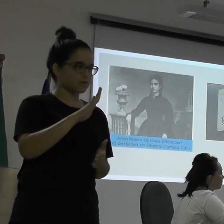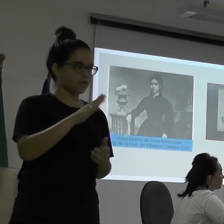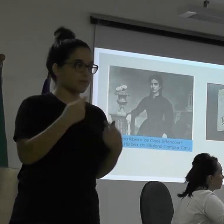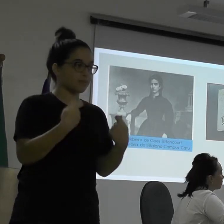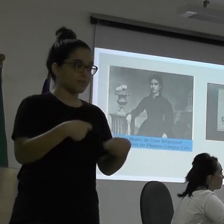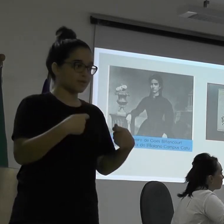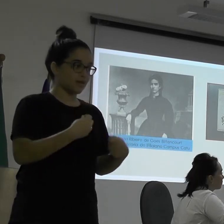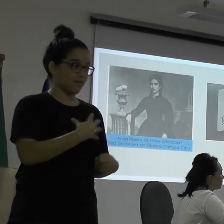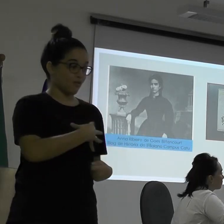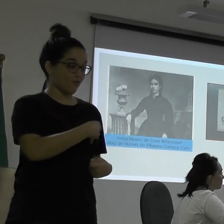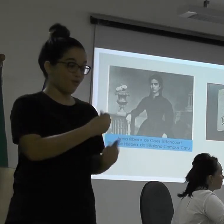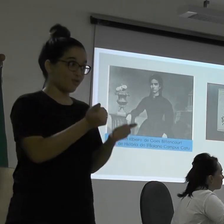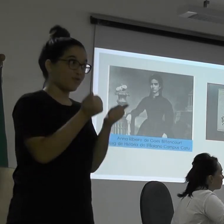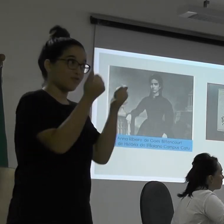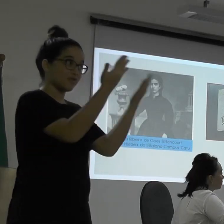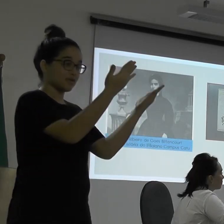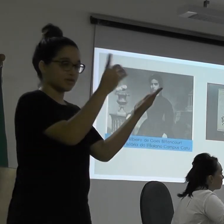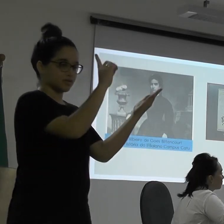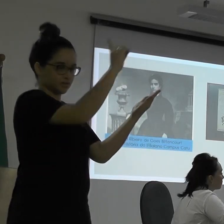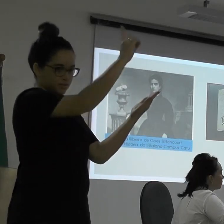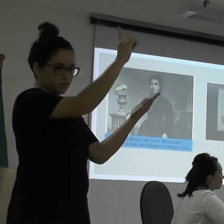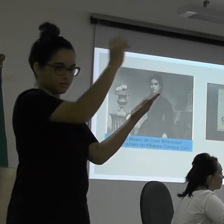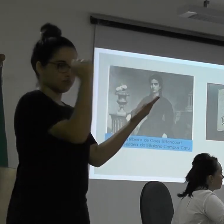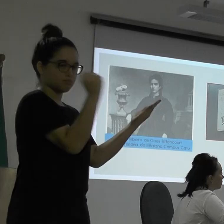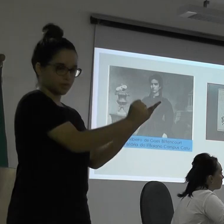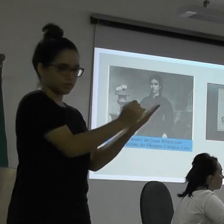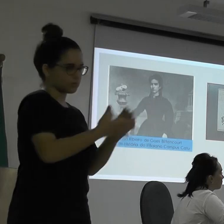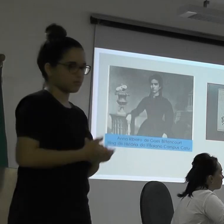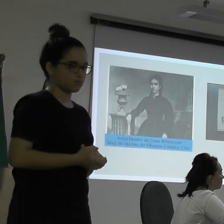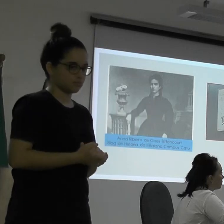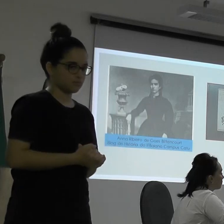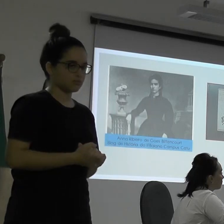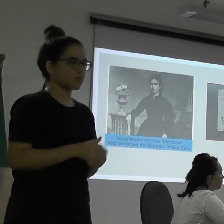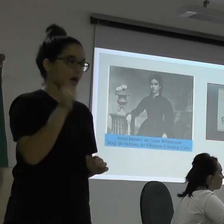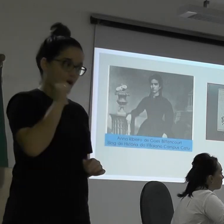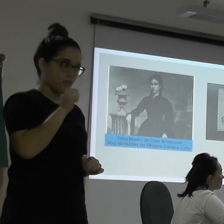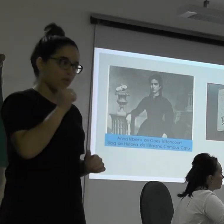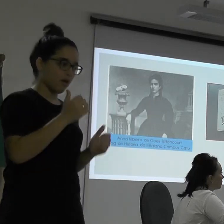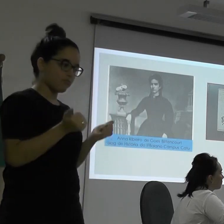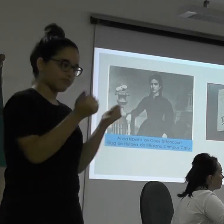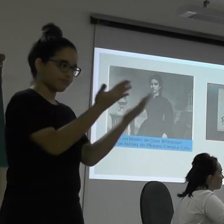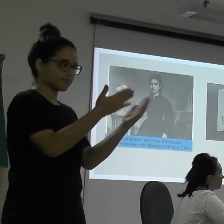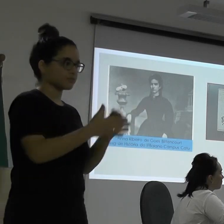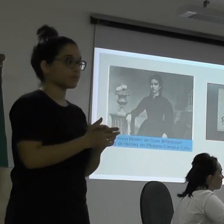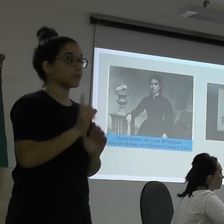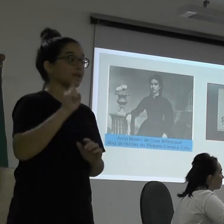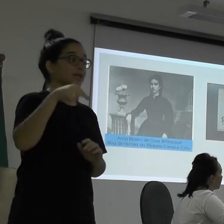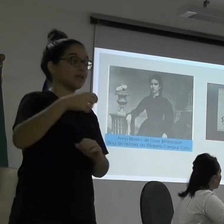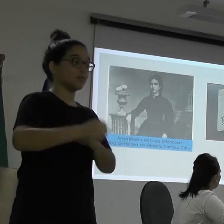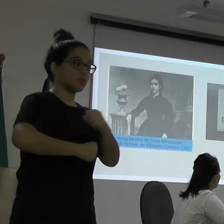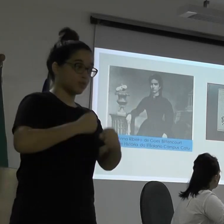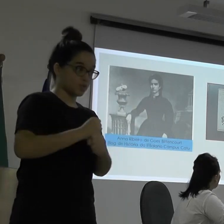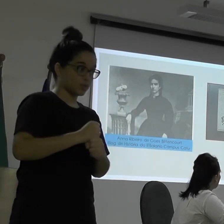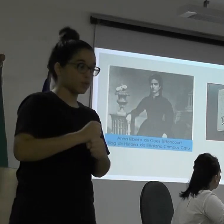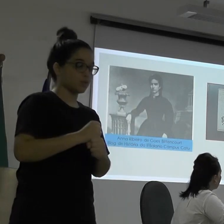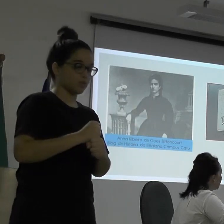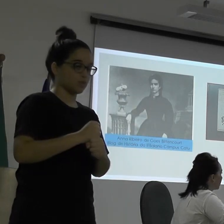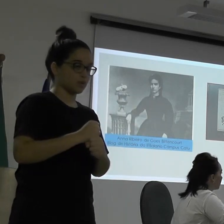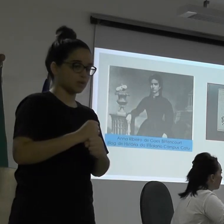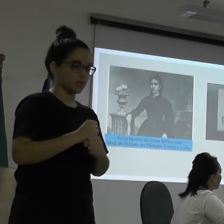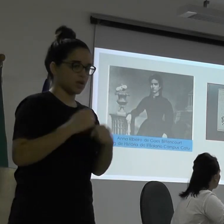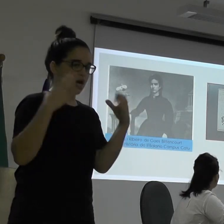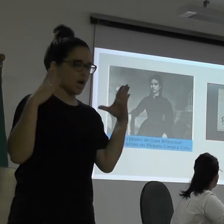a oferecer a própria filha em sacrifício a Deus. No ano seguinte, o romance Anjo de Perdão, de